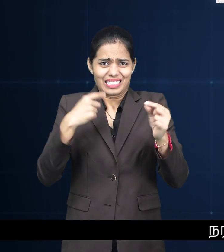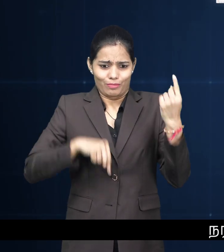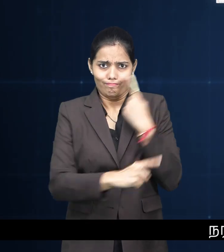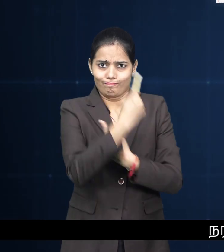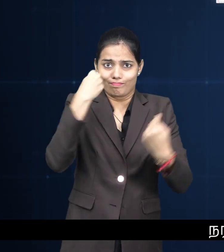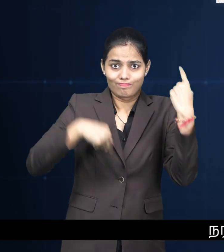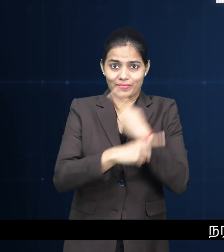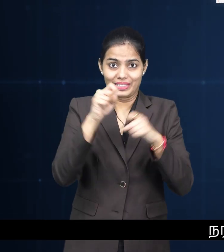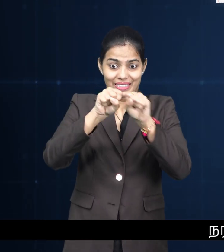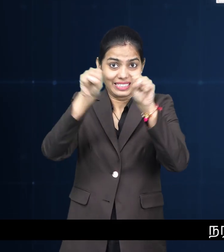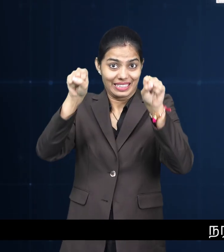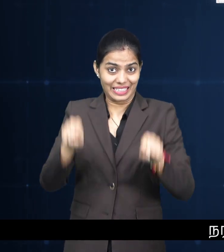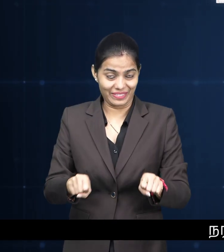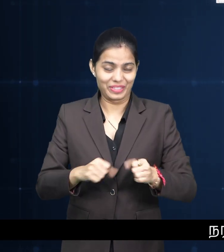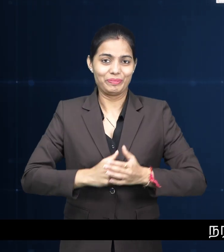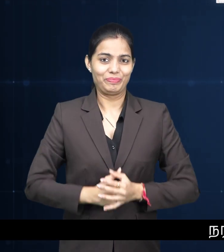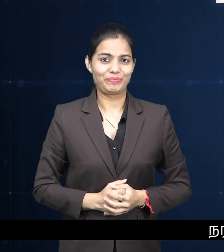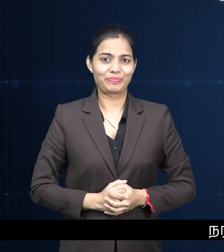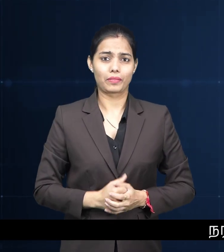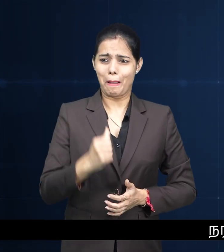நரம்பு மண்டலம்,